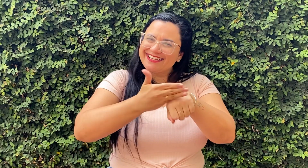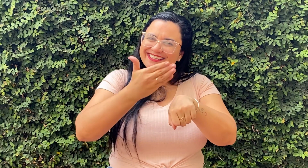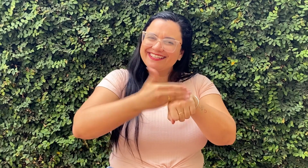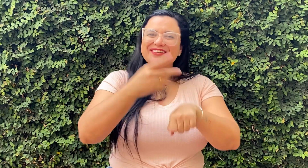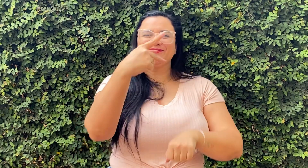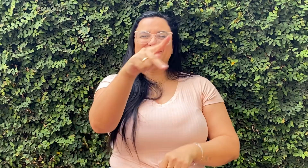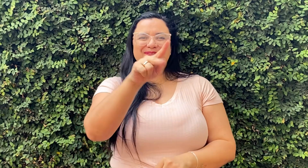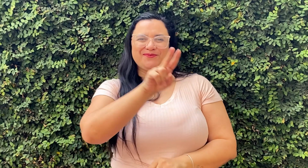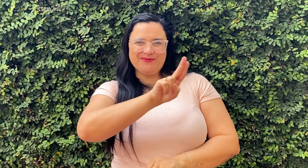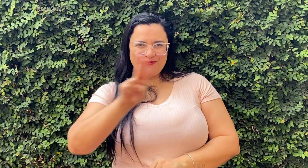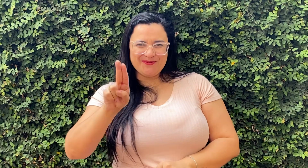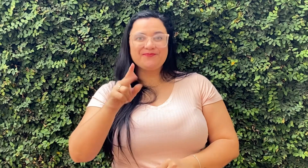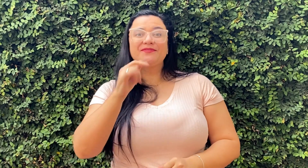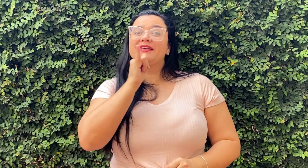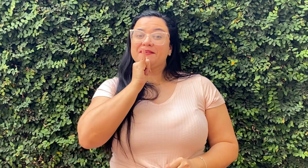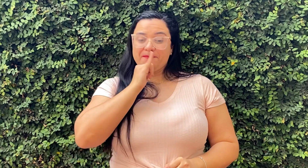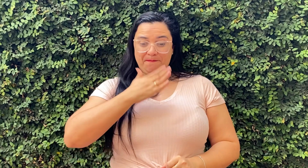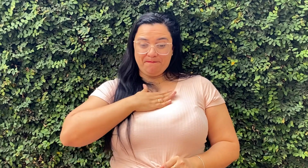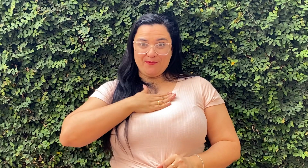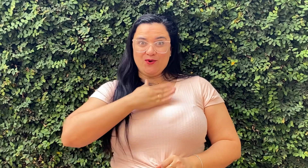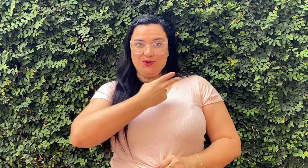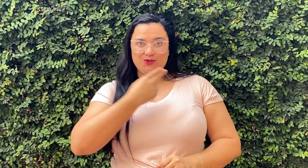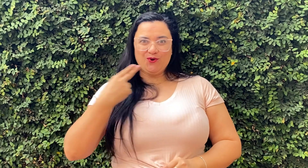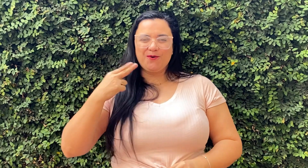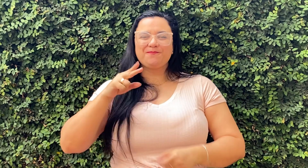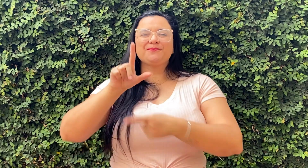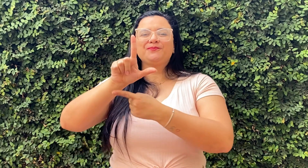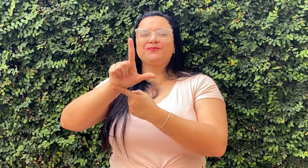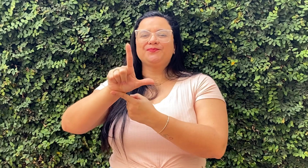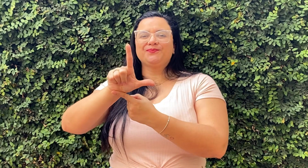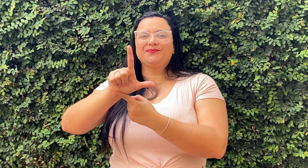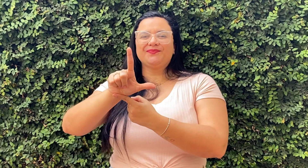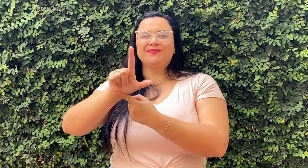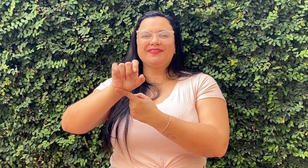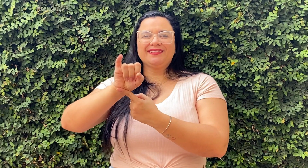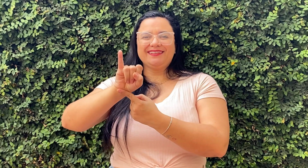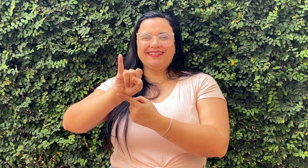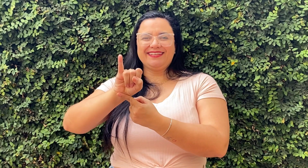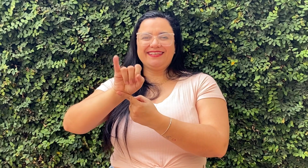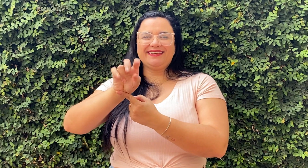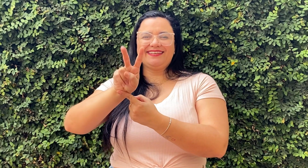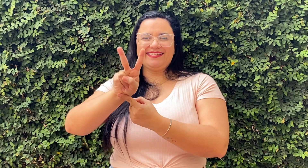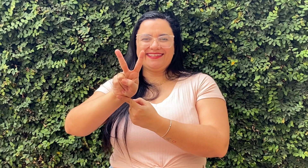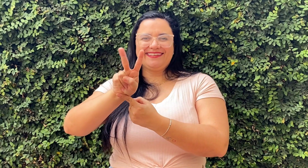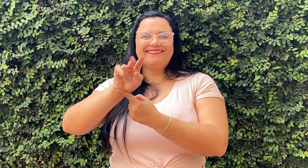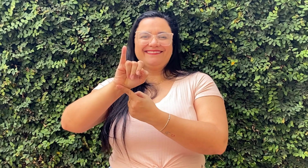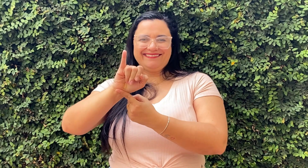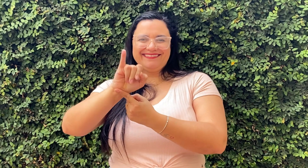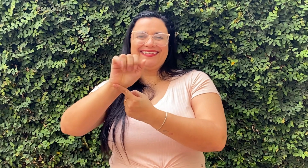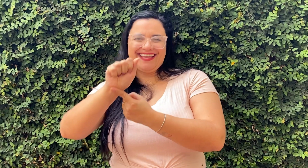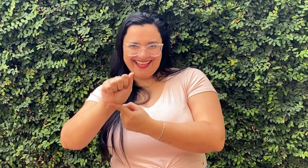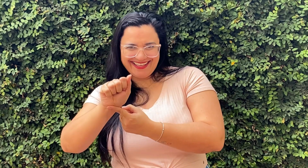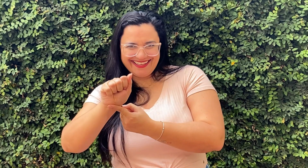Você pode treinar o seu nome, por exemplo. Agora eu vou fazer meu nome, mas você faz o seu. O meu, muito fácil, né?